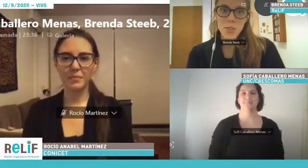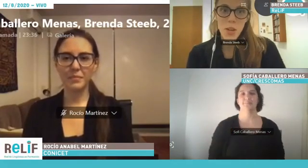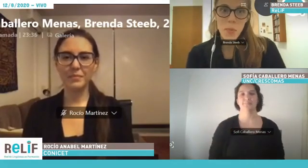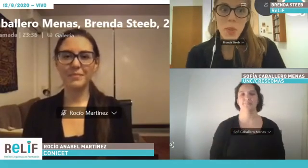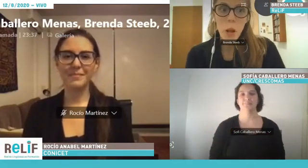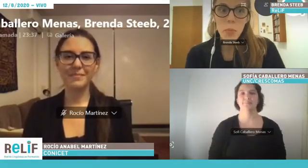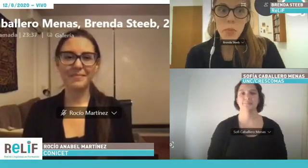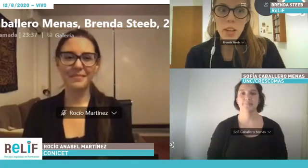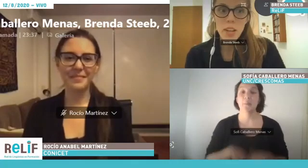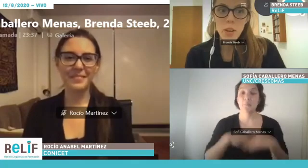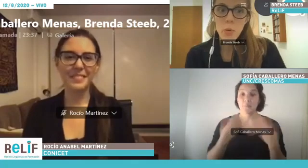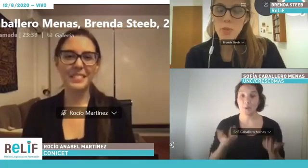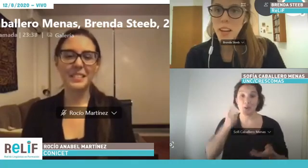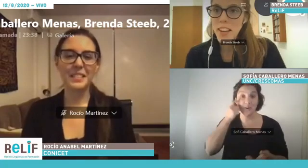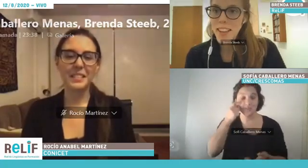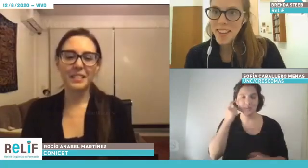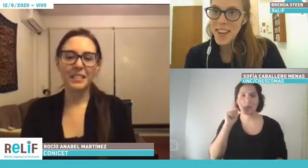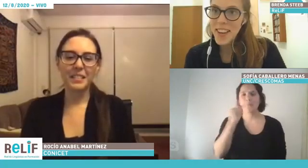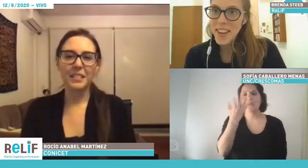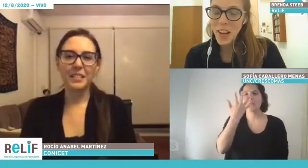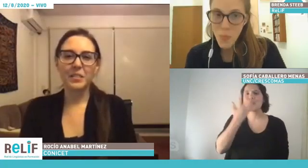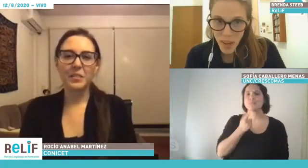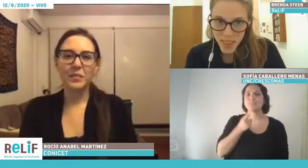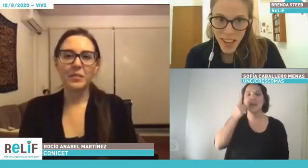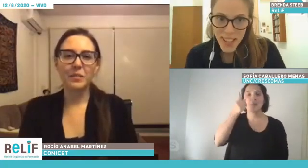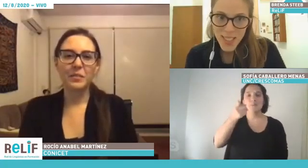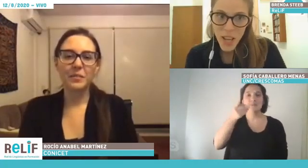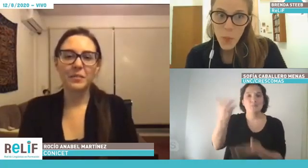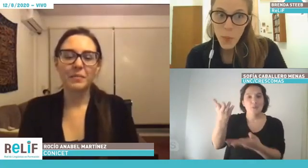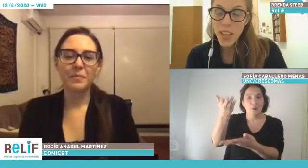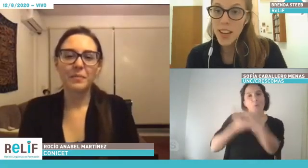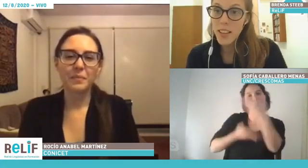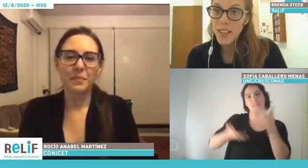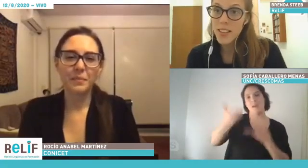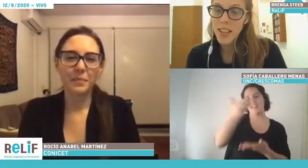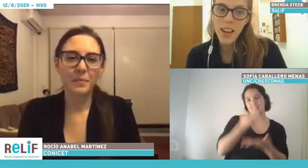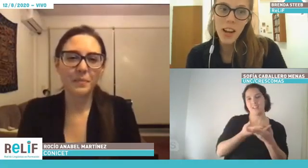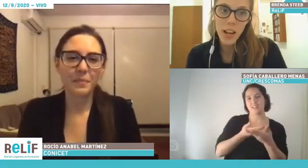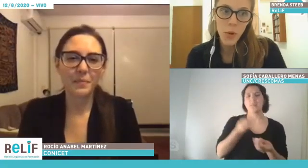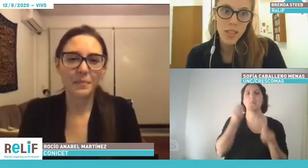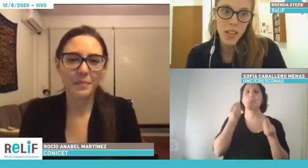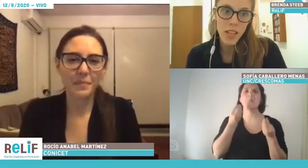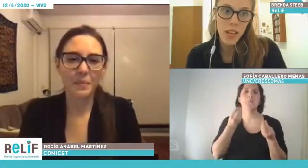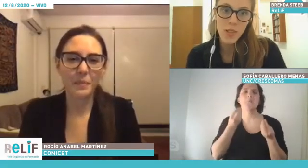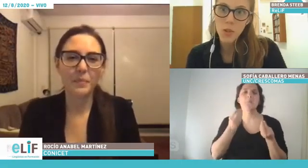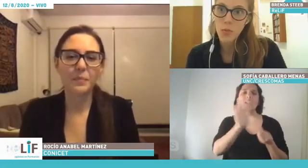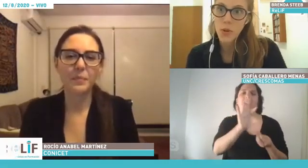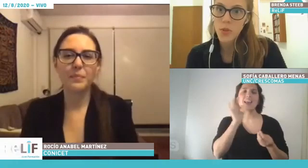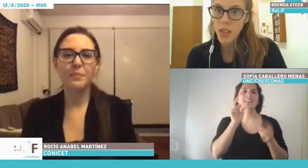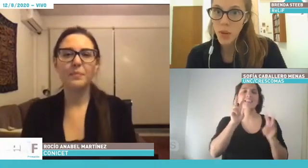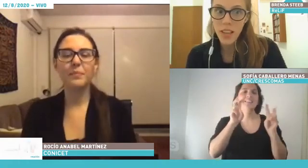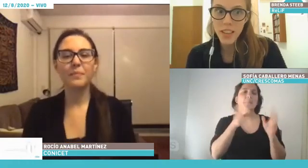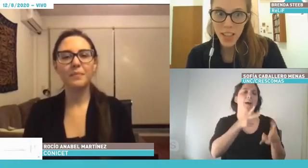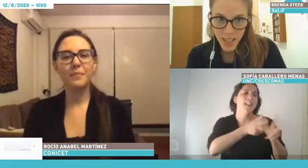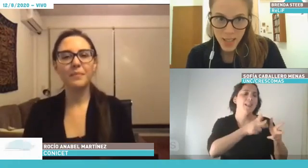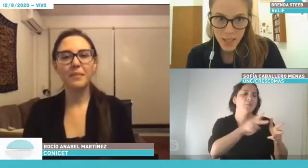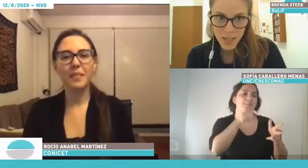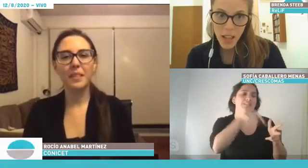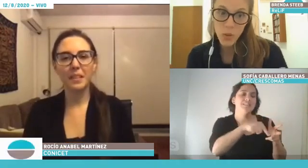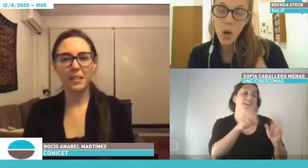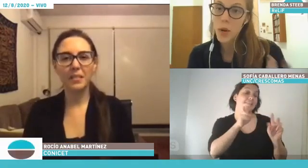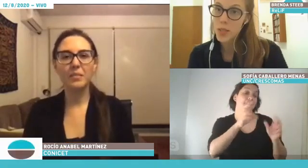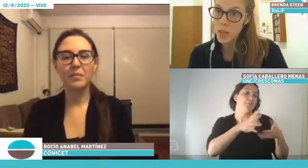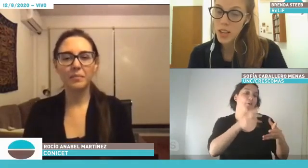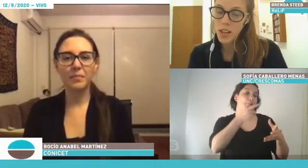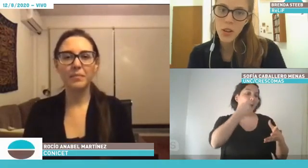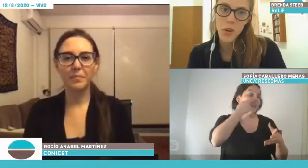Bueno, Rocío, lo primero que nos gustaría que compartieras es por qué elegiste la lengua de señas como tema de interés,